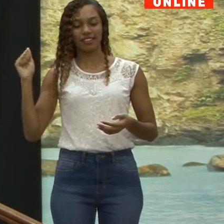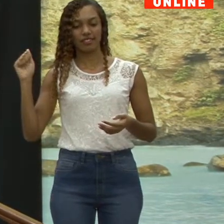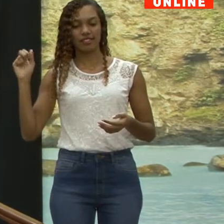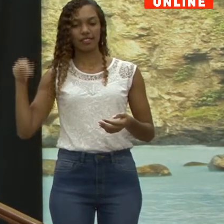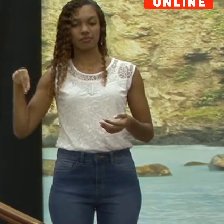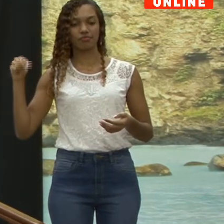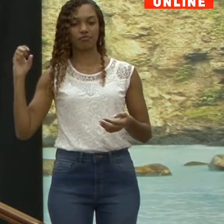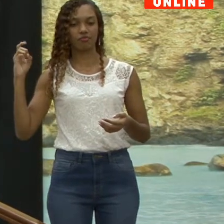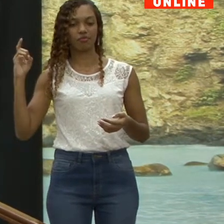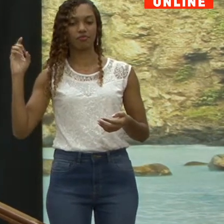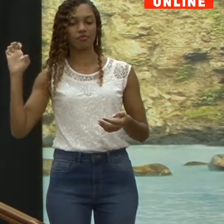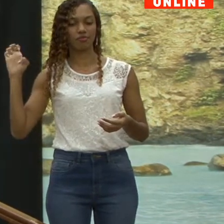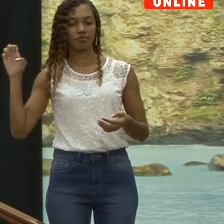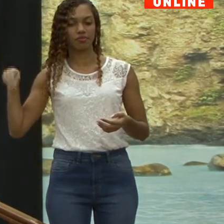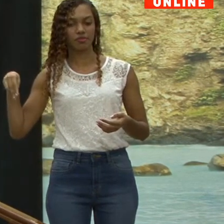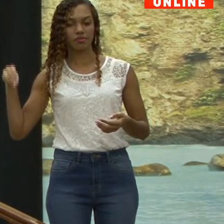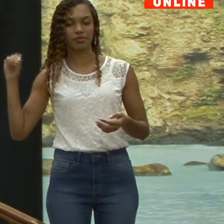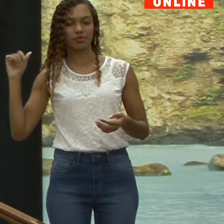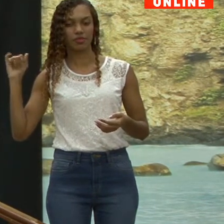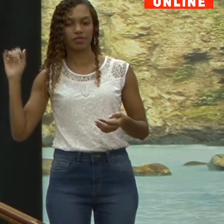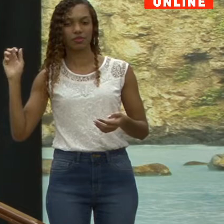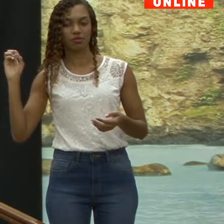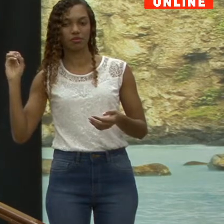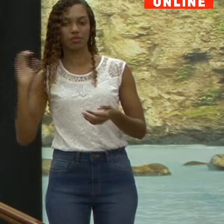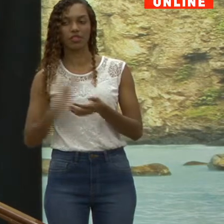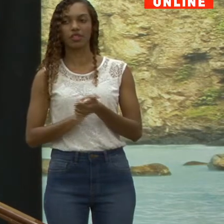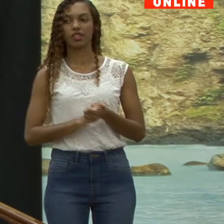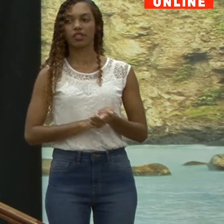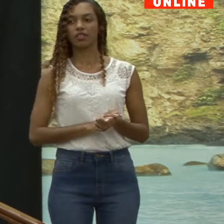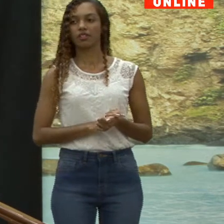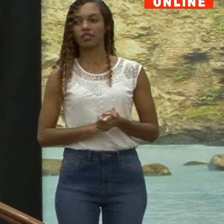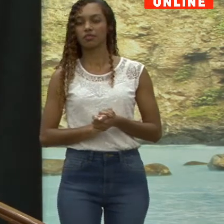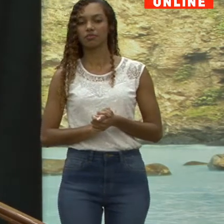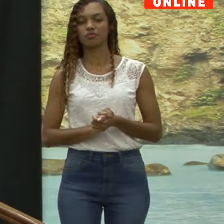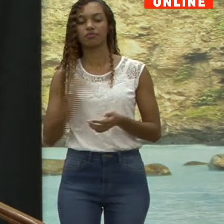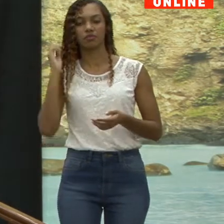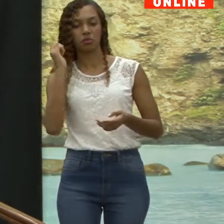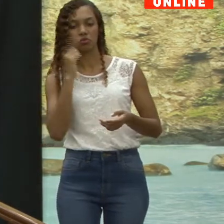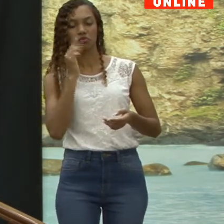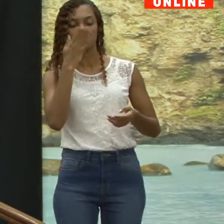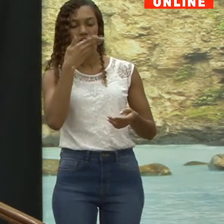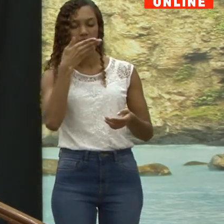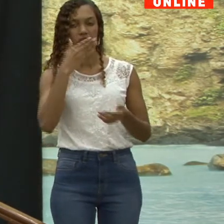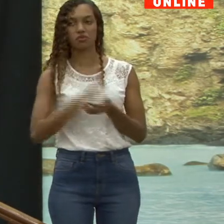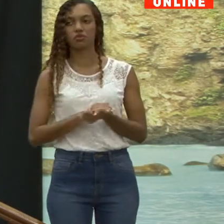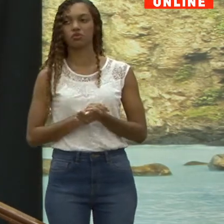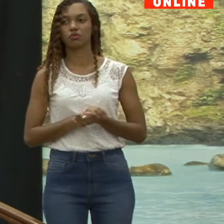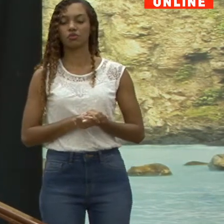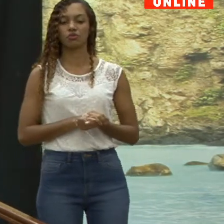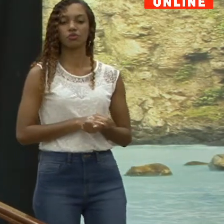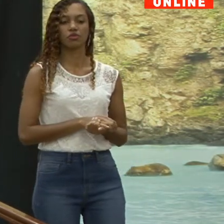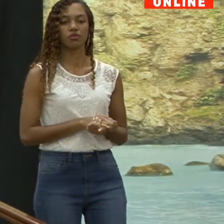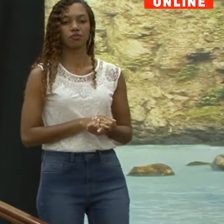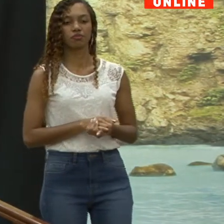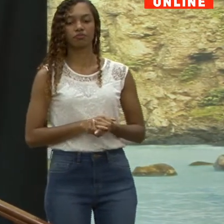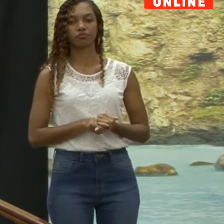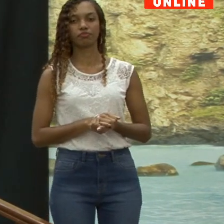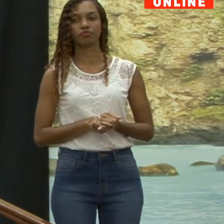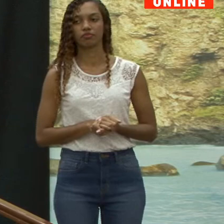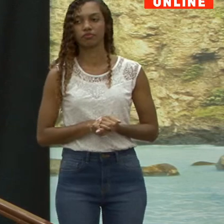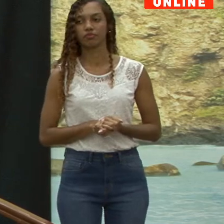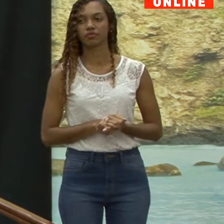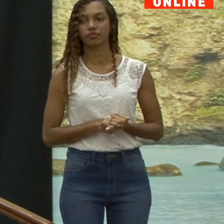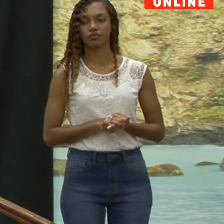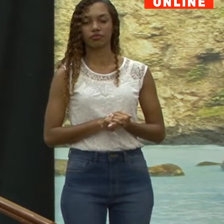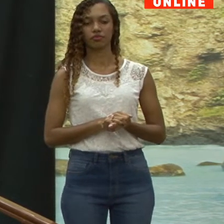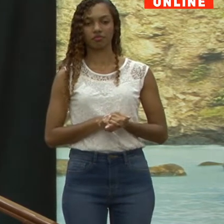mais relevante, até mesmo para surdos e mudos. Relevante, não é?